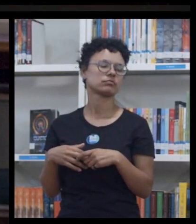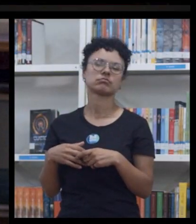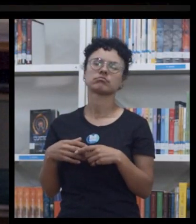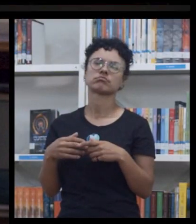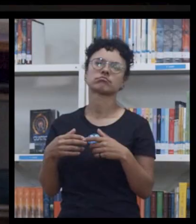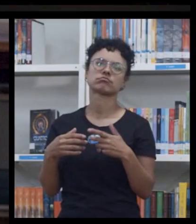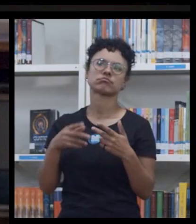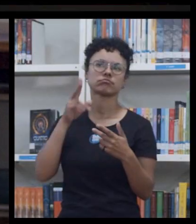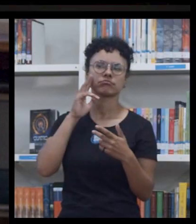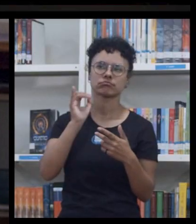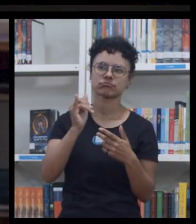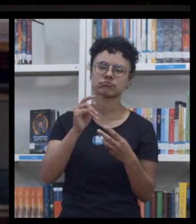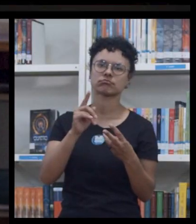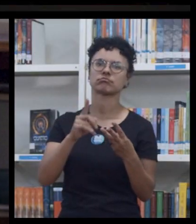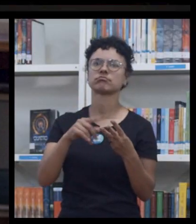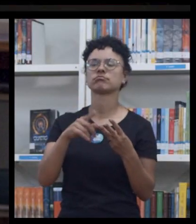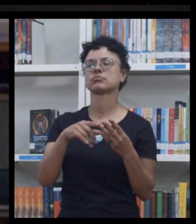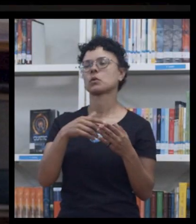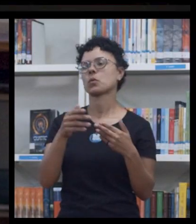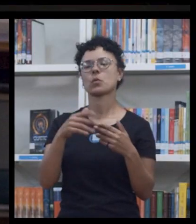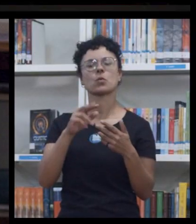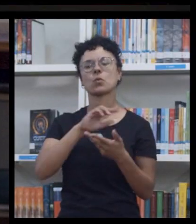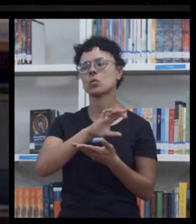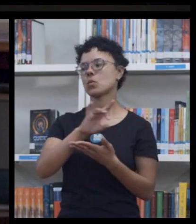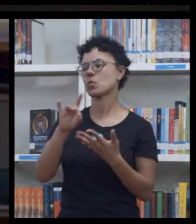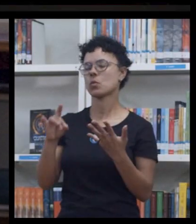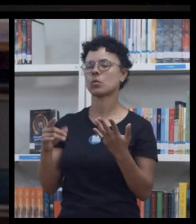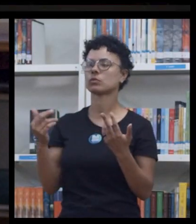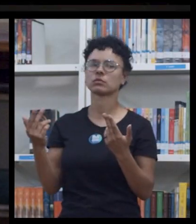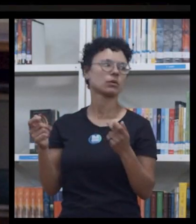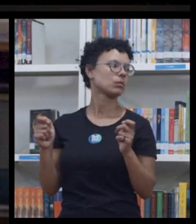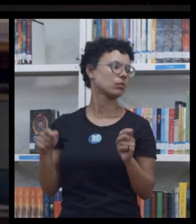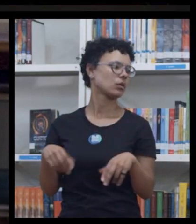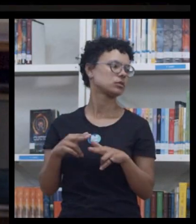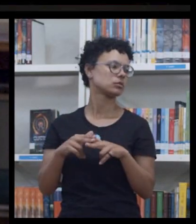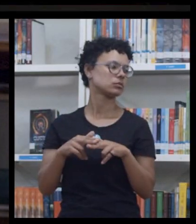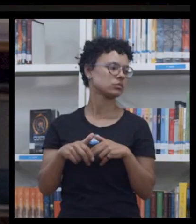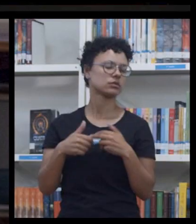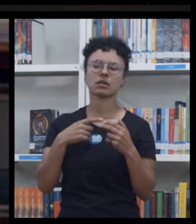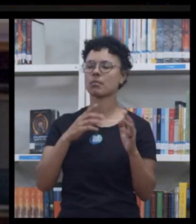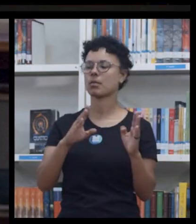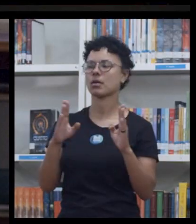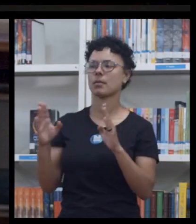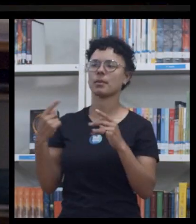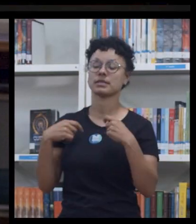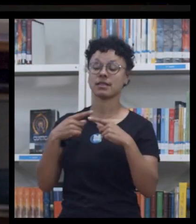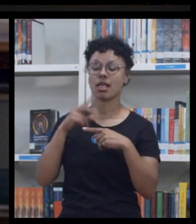poesia, uma narrativa, uma crônica, um conto, é a mesma coisa. Quando eu falo de estrutura